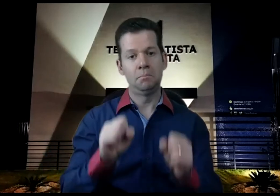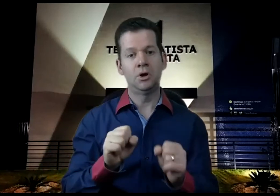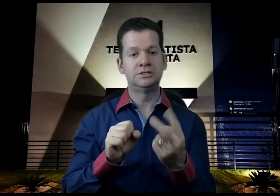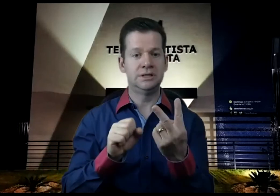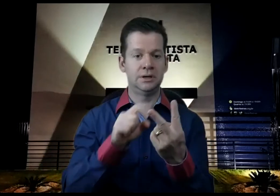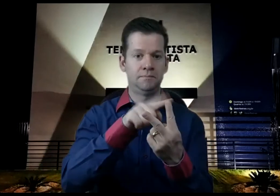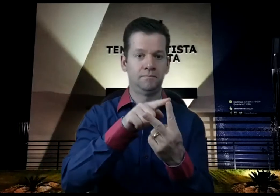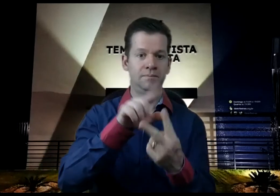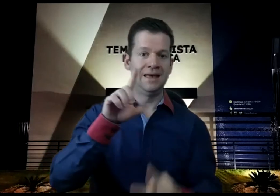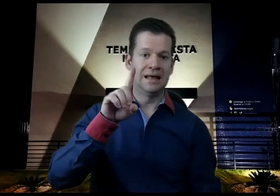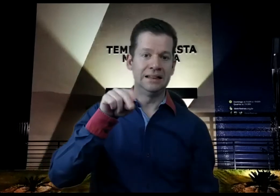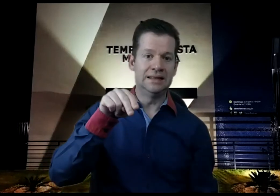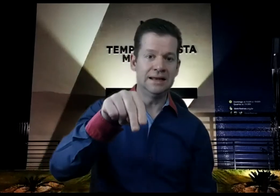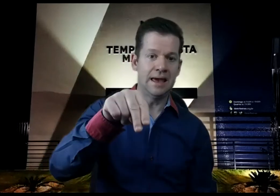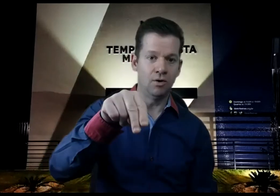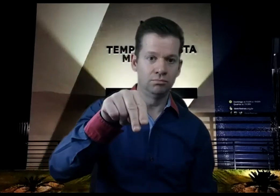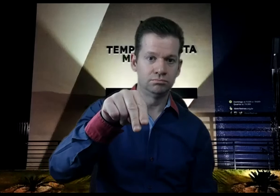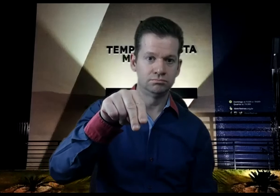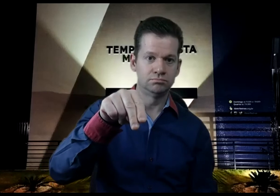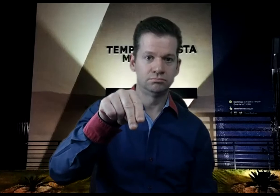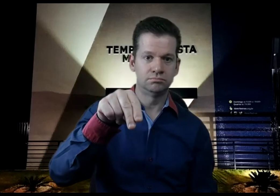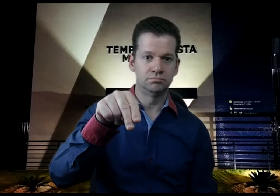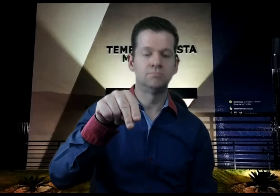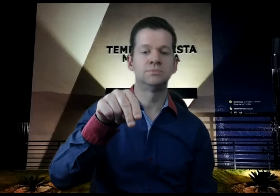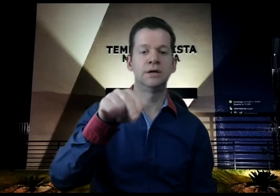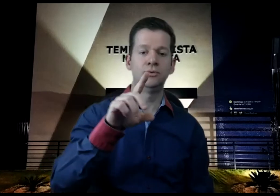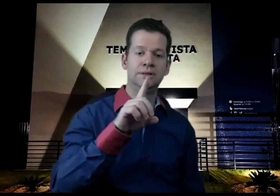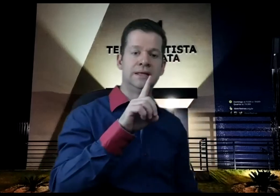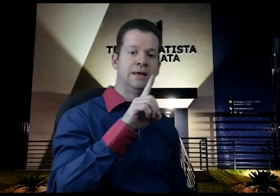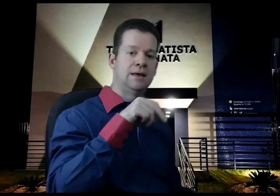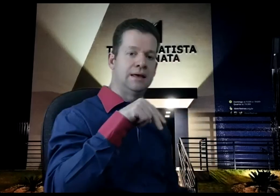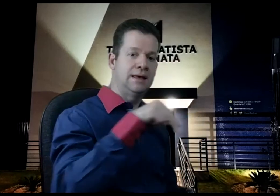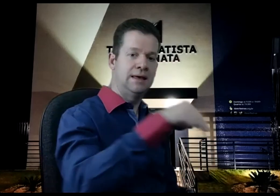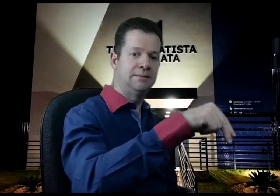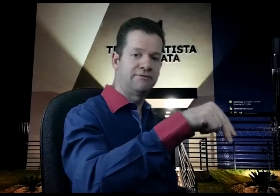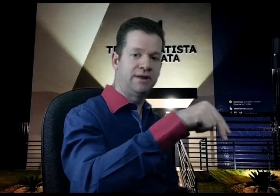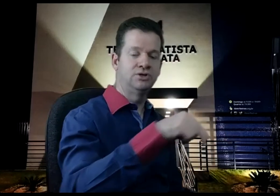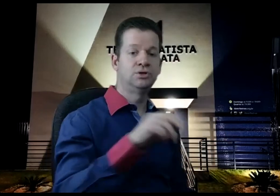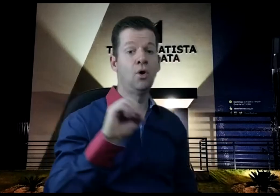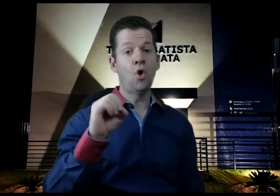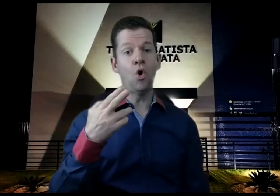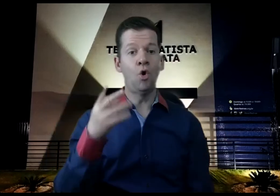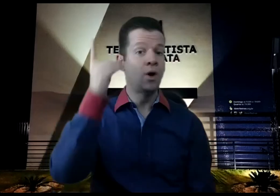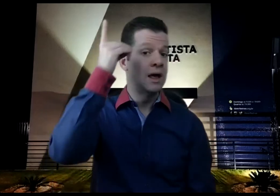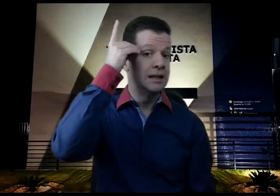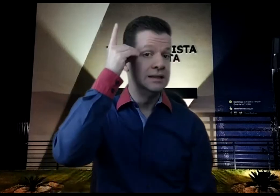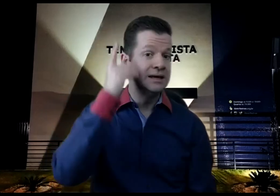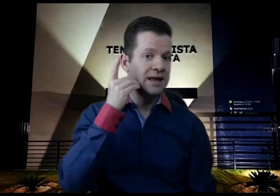pode ser Daniel, certo? D, N para frente, ou